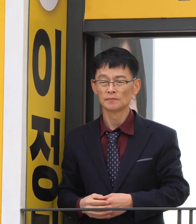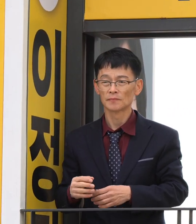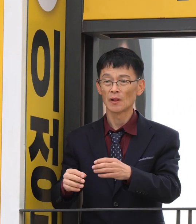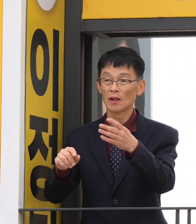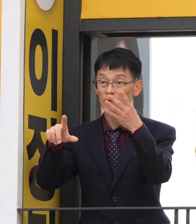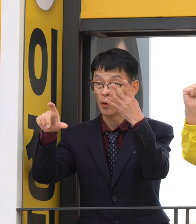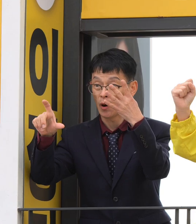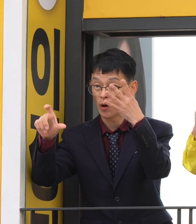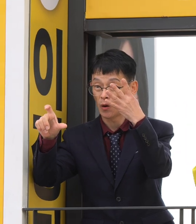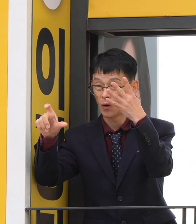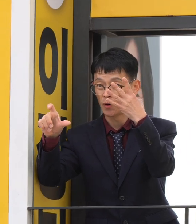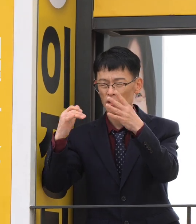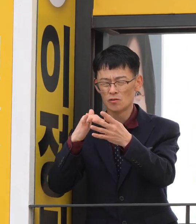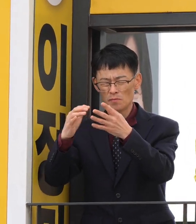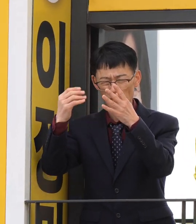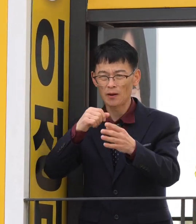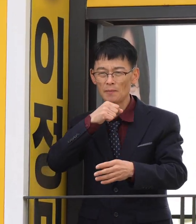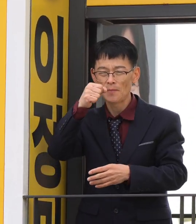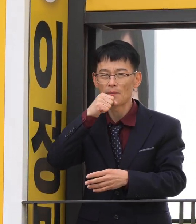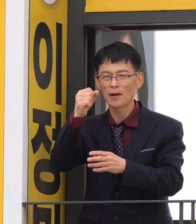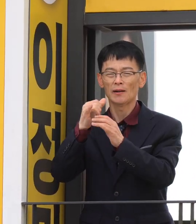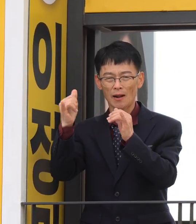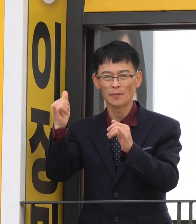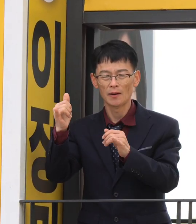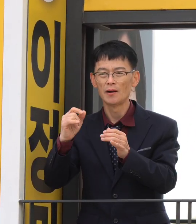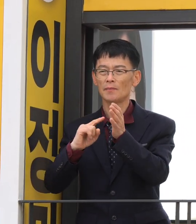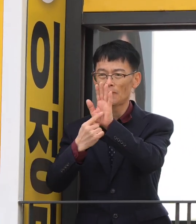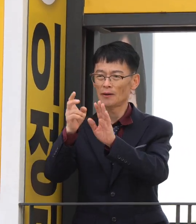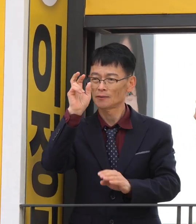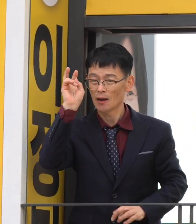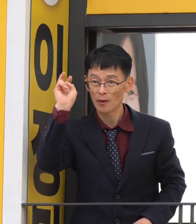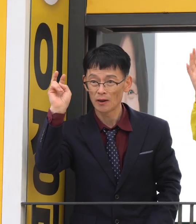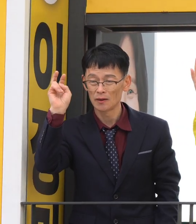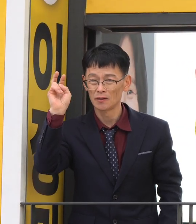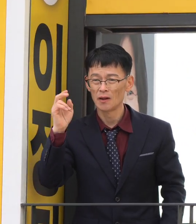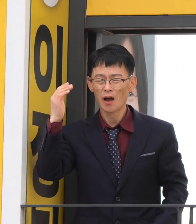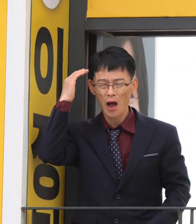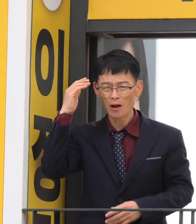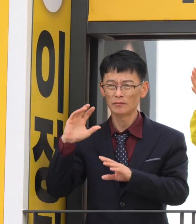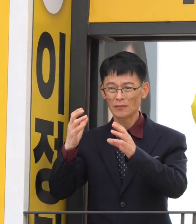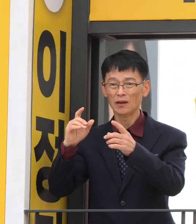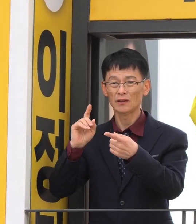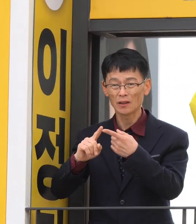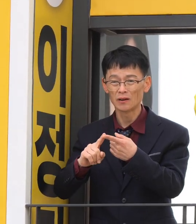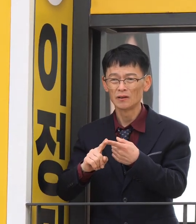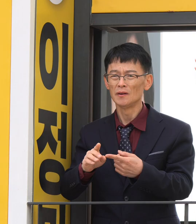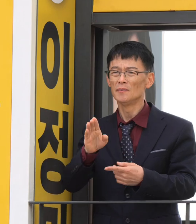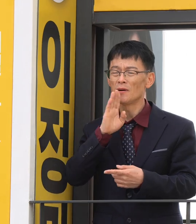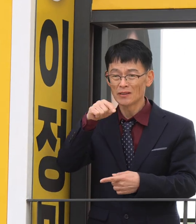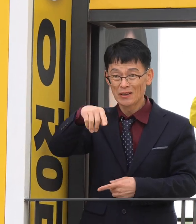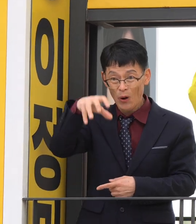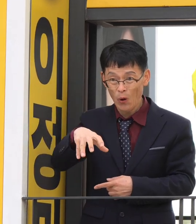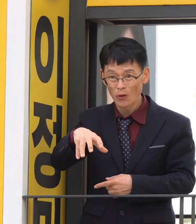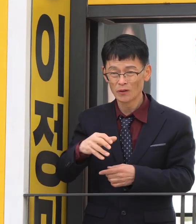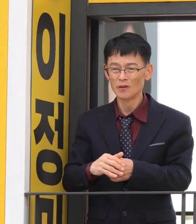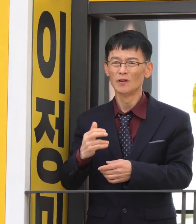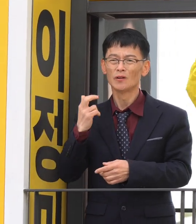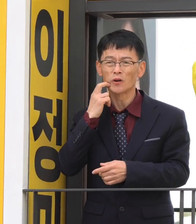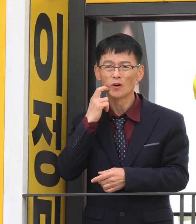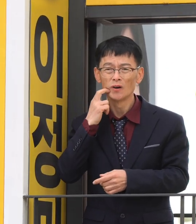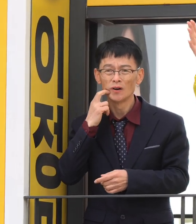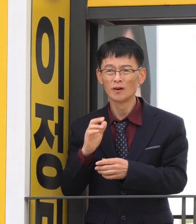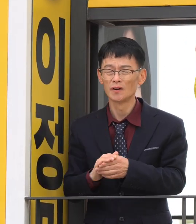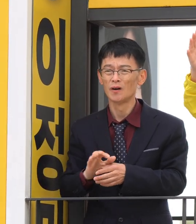4월 15일 수많은 당선자가 나오겠지만 대한민국은 바로 이곳